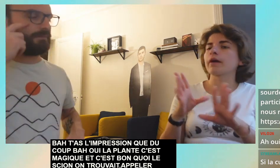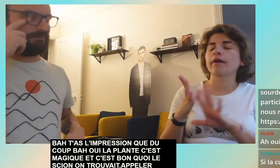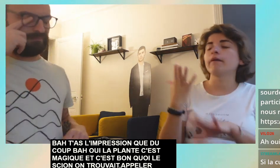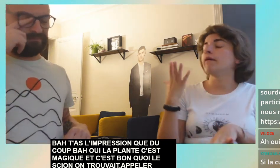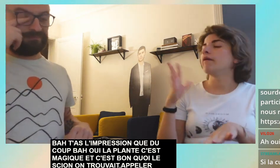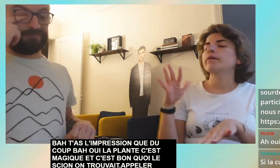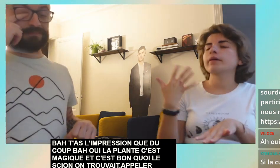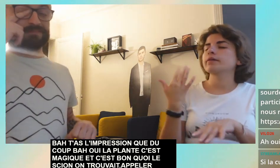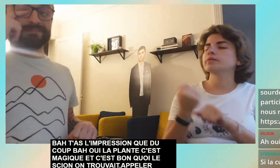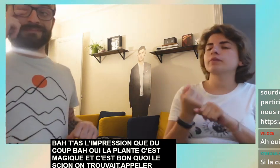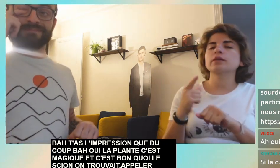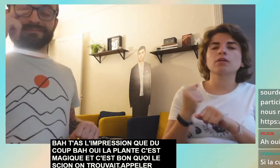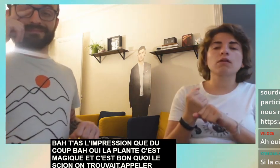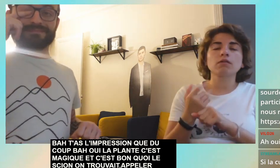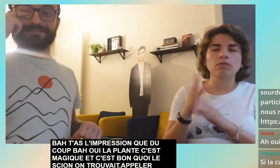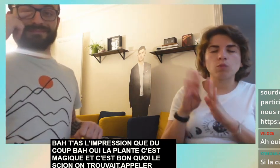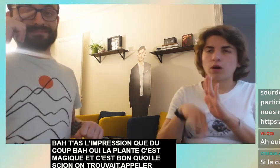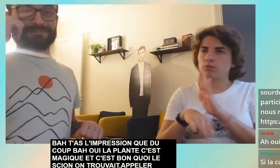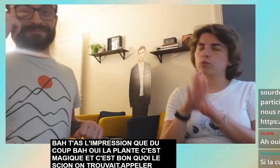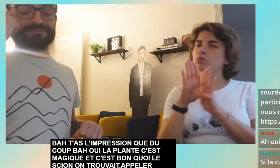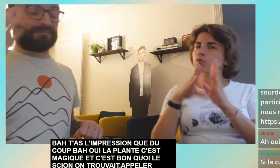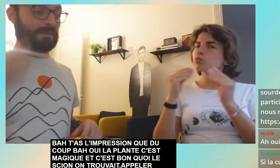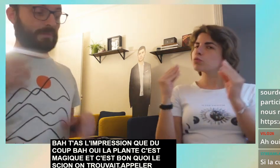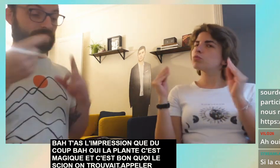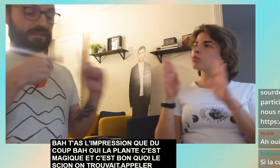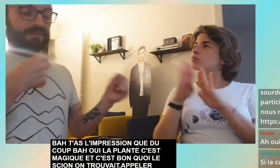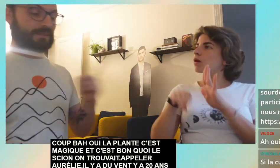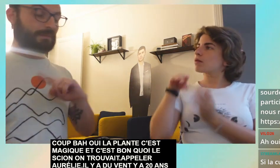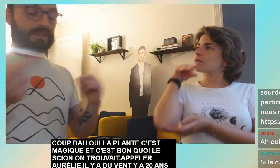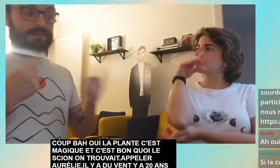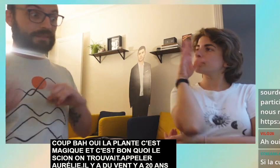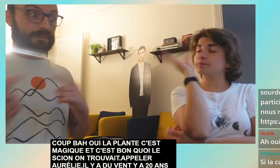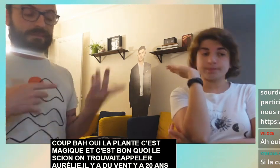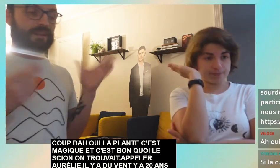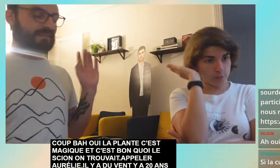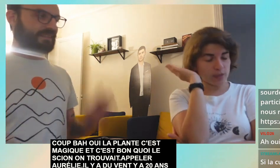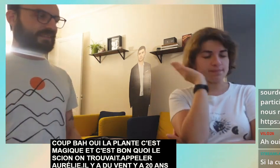a 30, 20 ans. C'est débat. Oui.